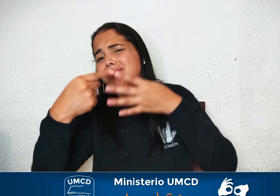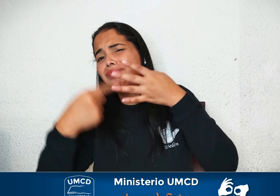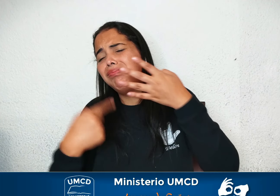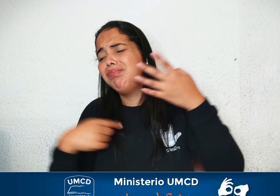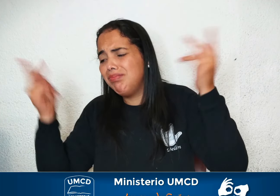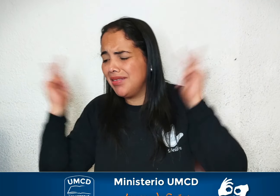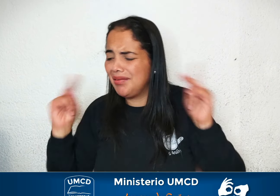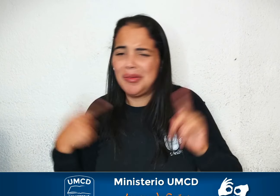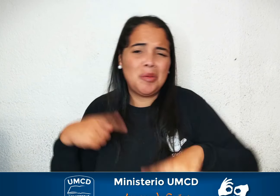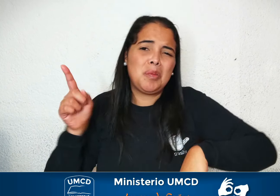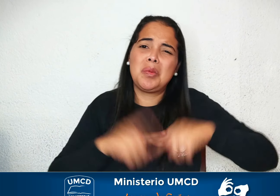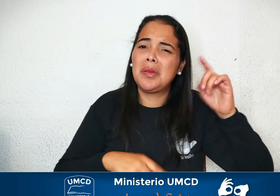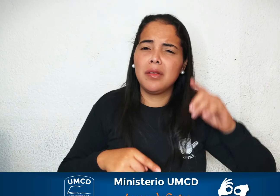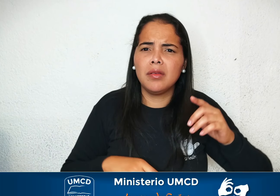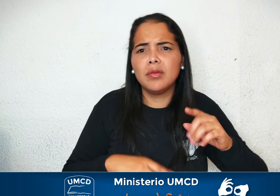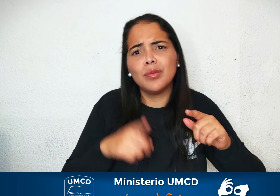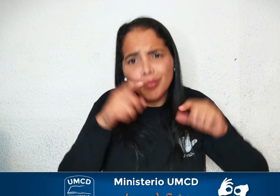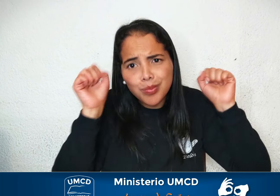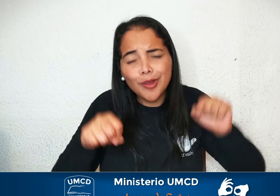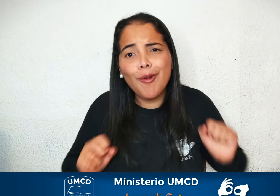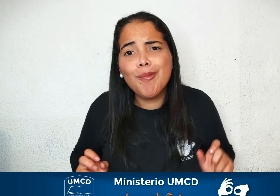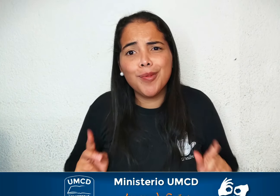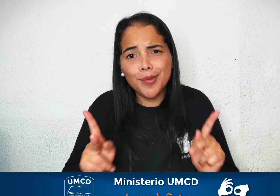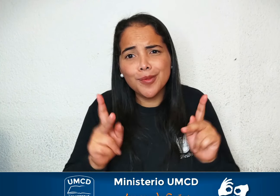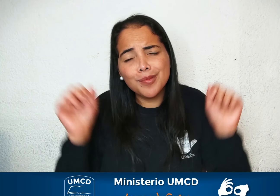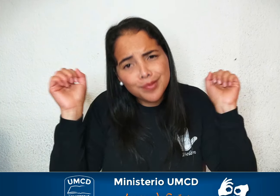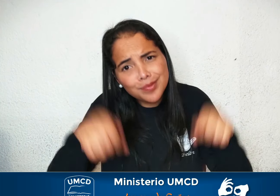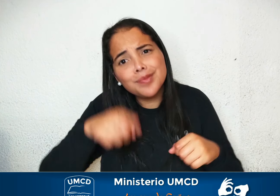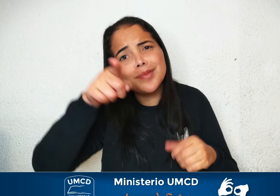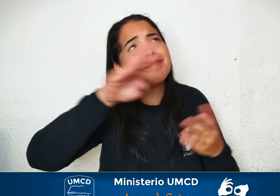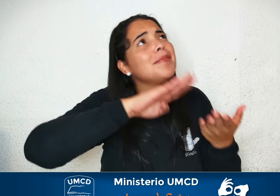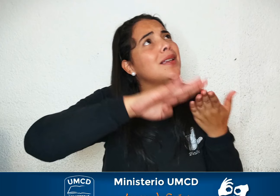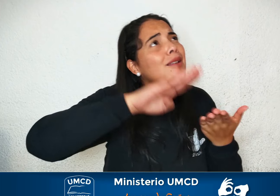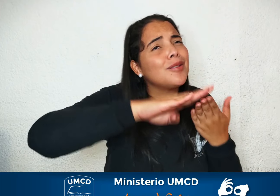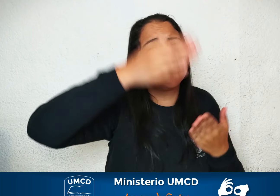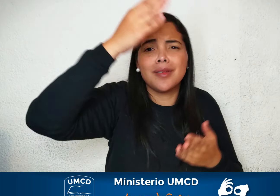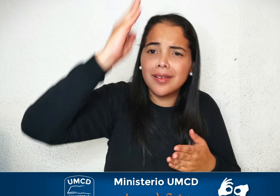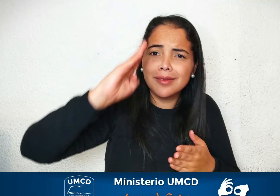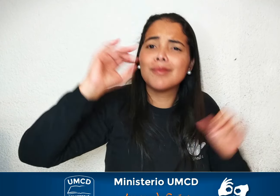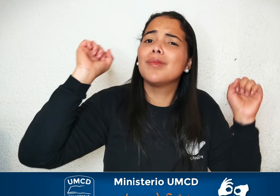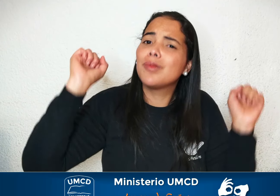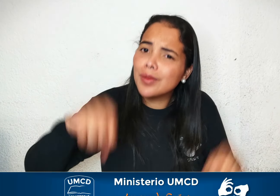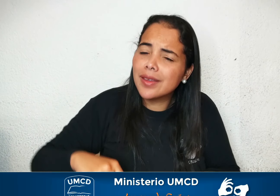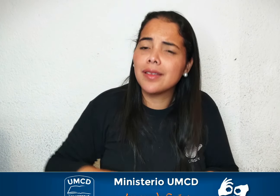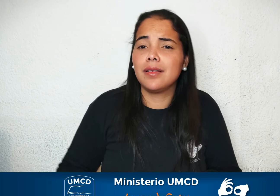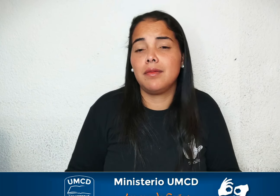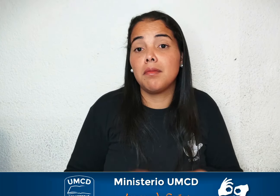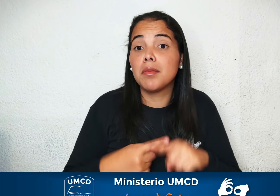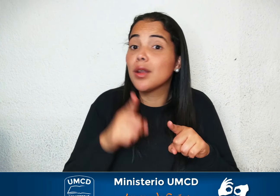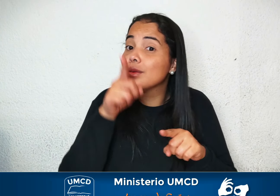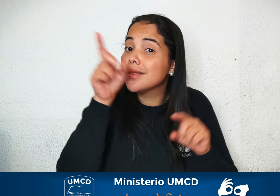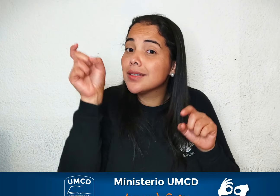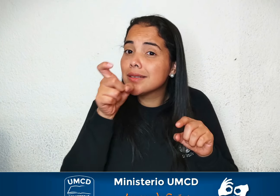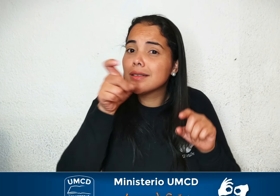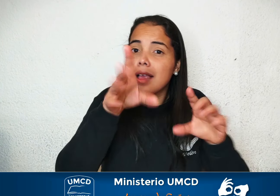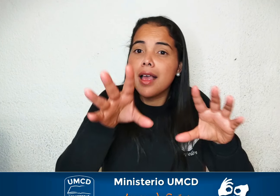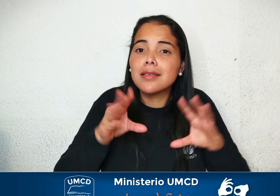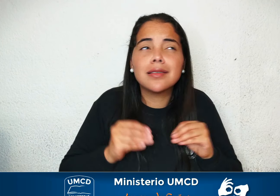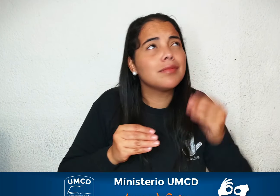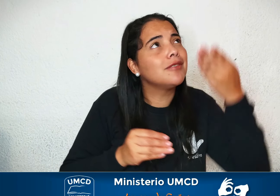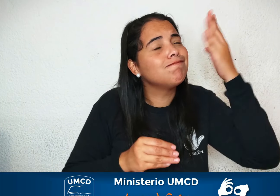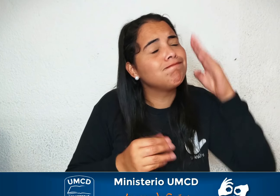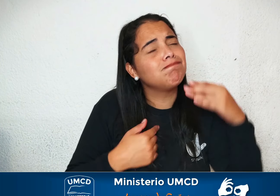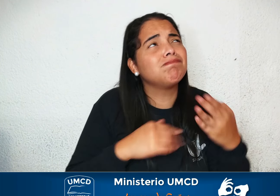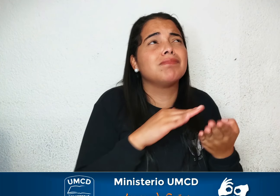vida fue a causa del pecado, aflíjase, sí. Pida perdón, claro que sí. Pero acepte el perdón